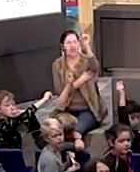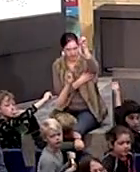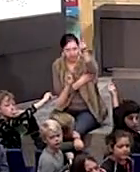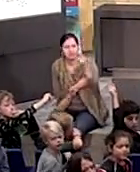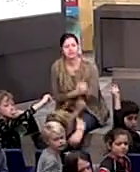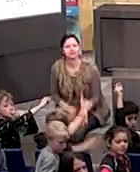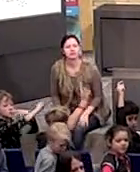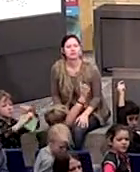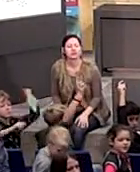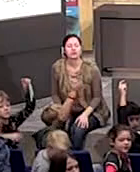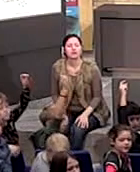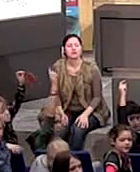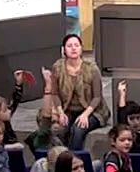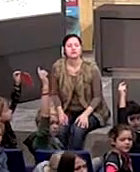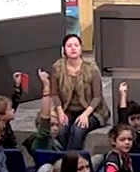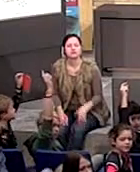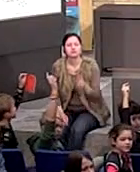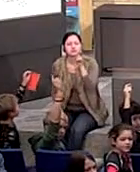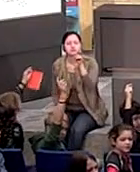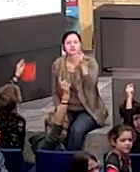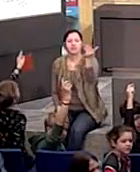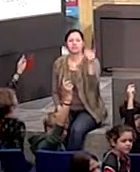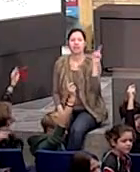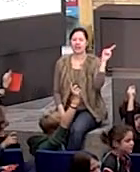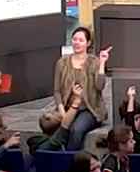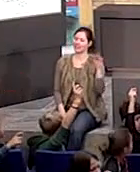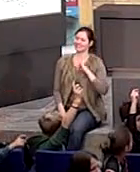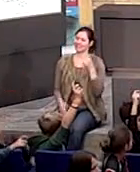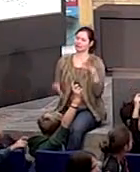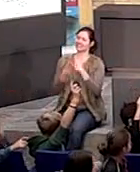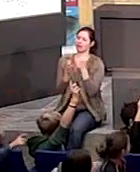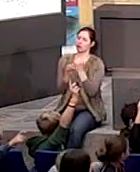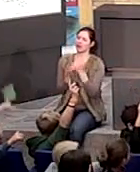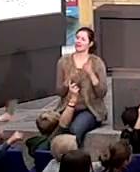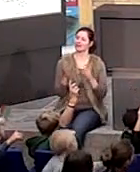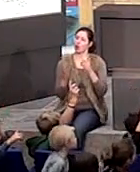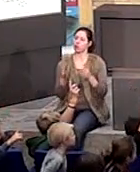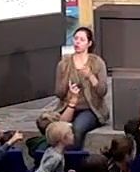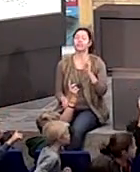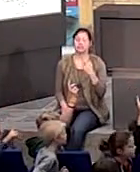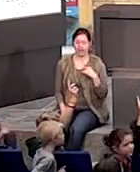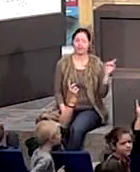jawel. Heeft u zelf wel eens met robots gewerkt? Ja.